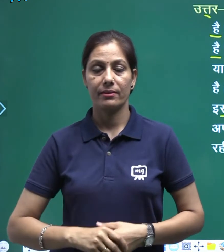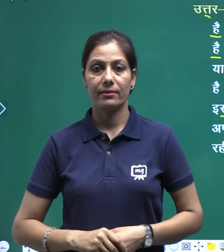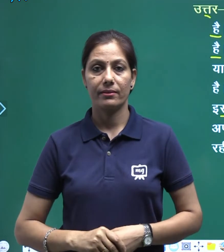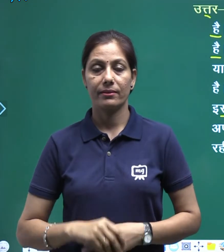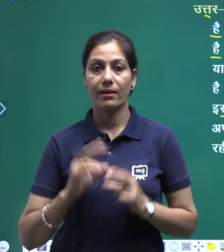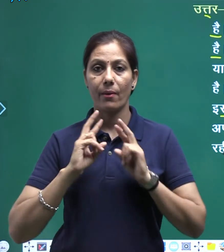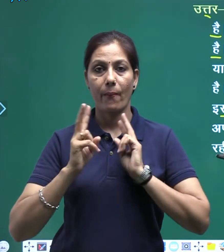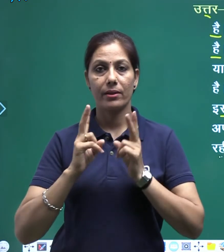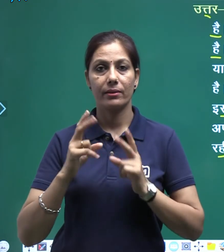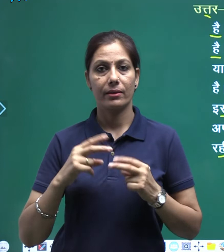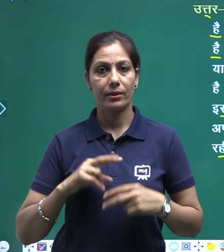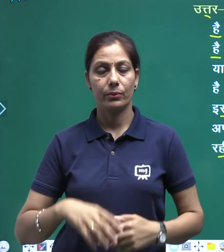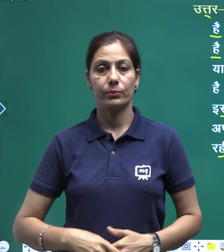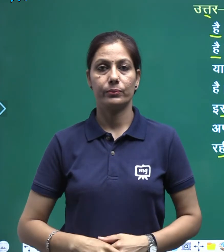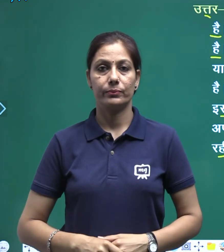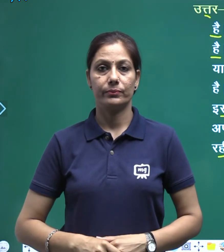बात कर रही हो।